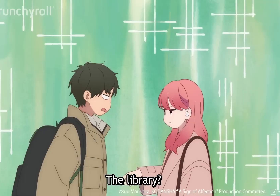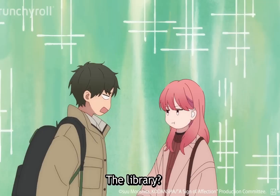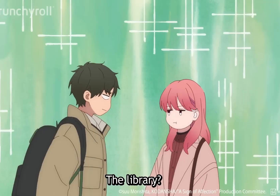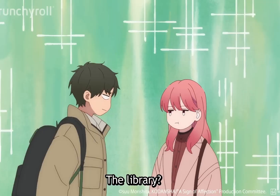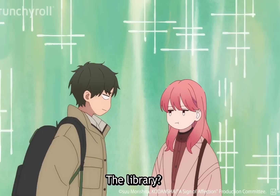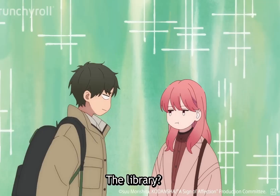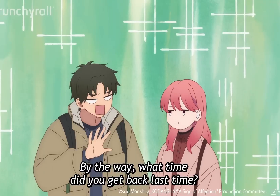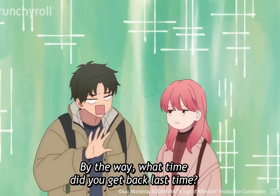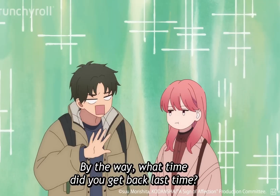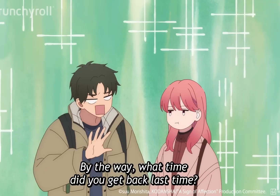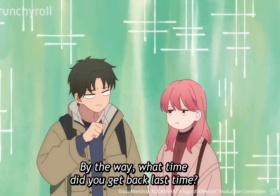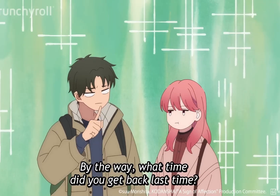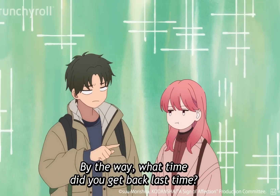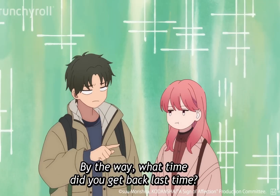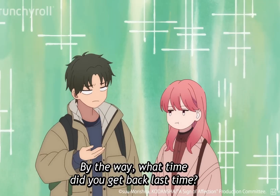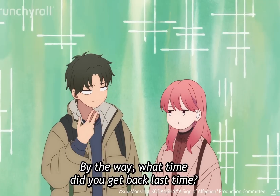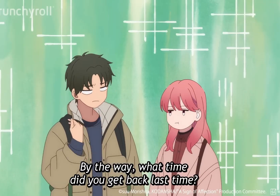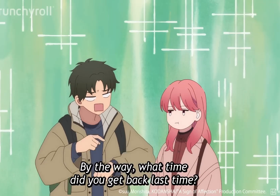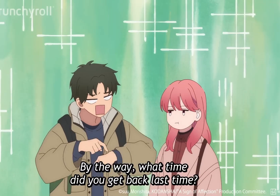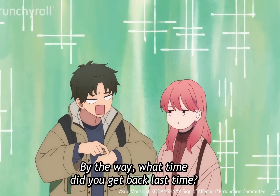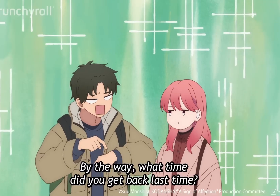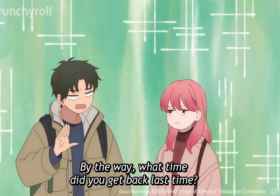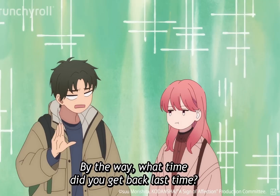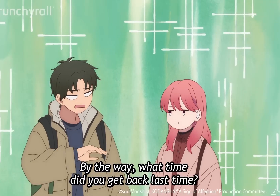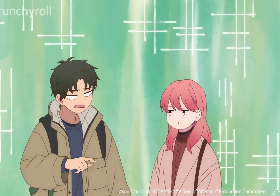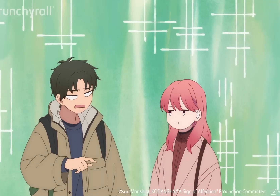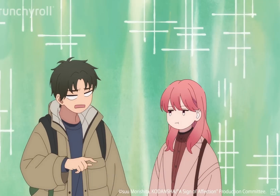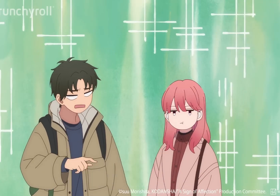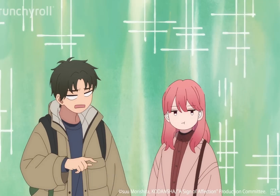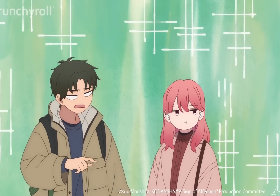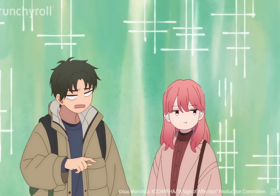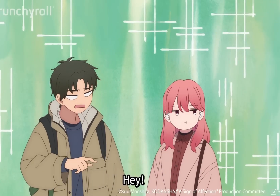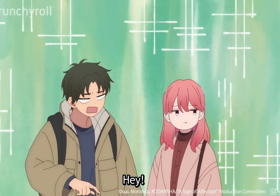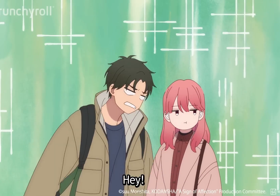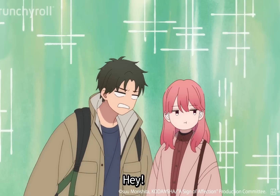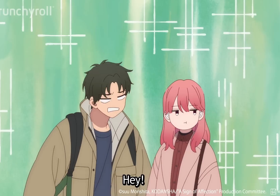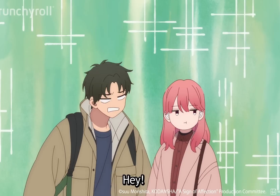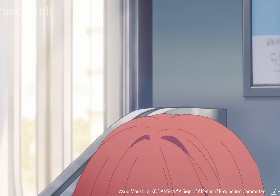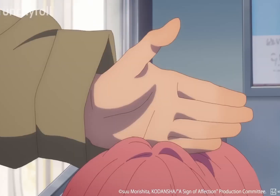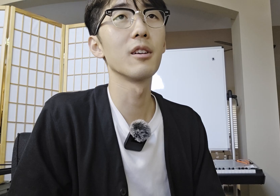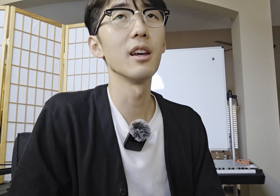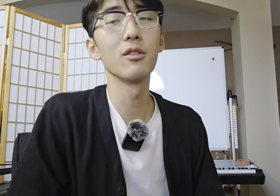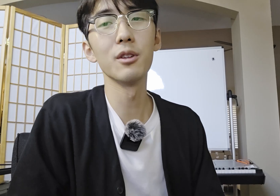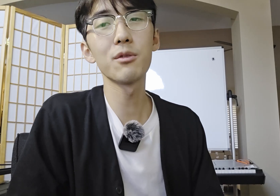館？そういや、こないだ何時に帰ったんだよ。おい！ Okay, so this